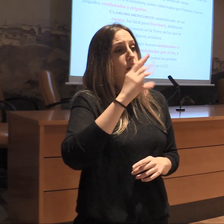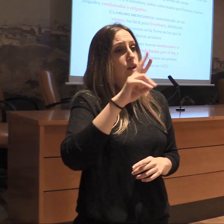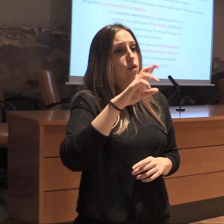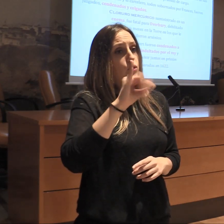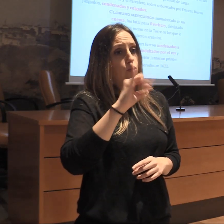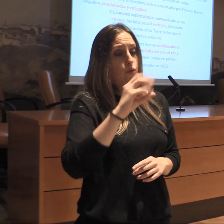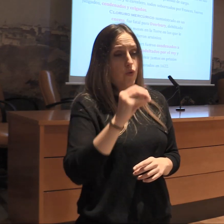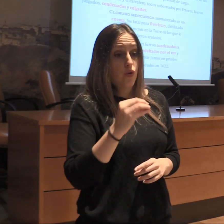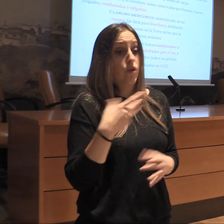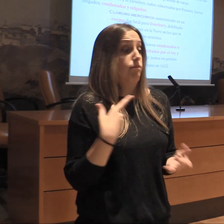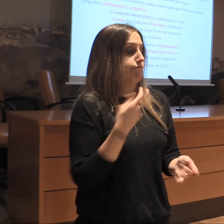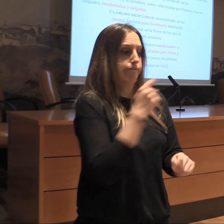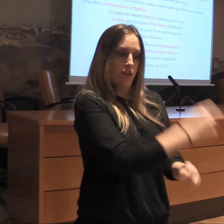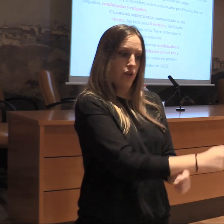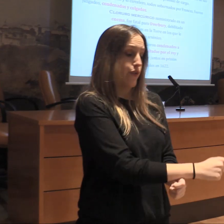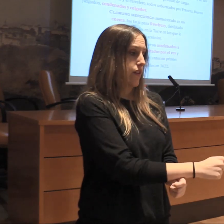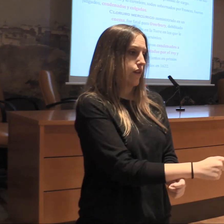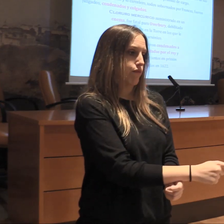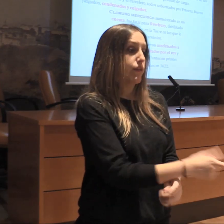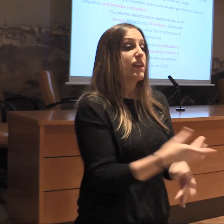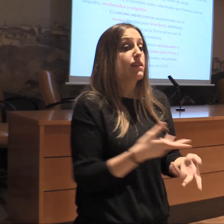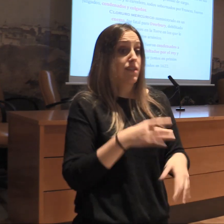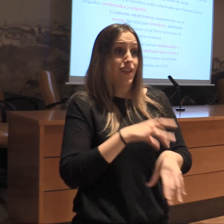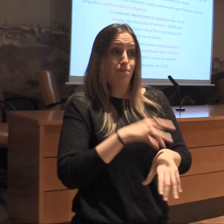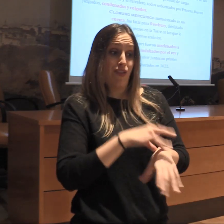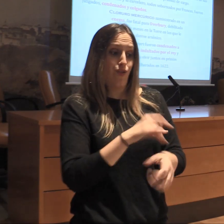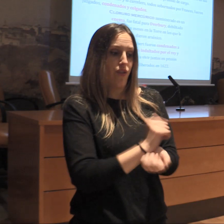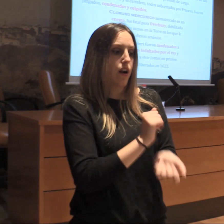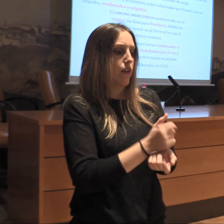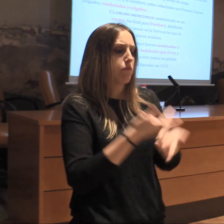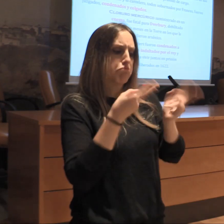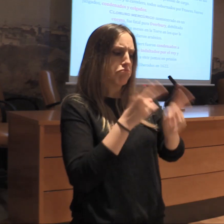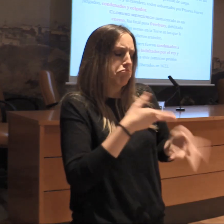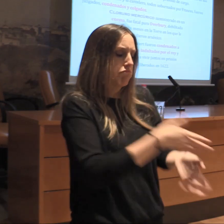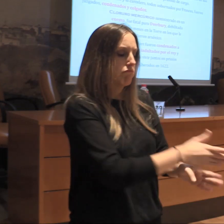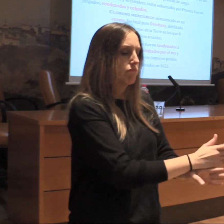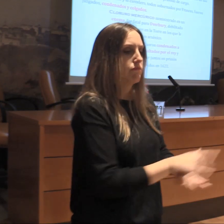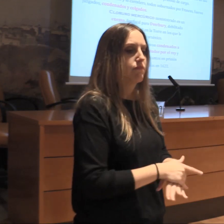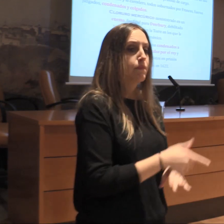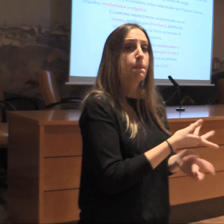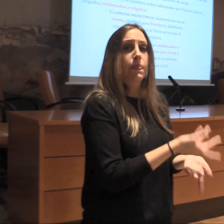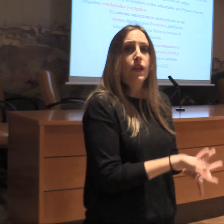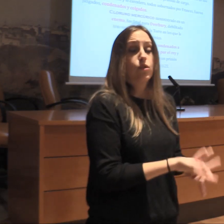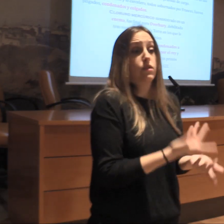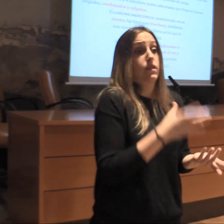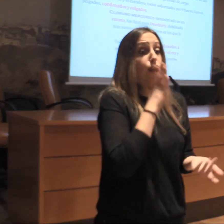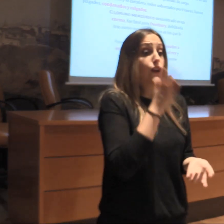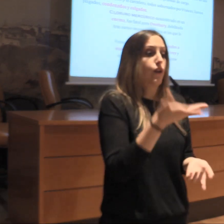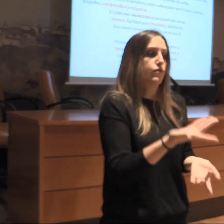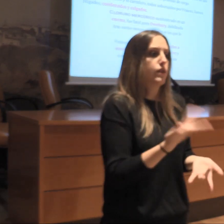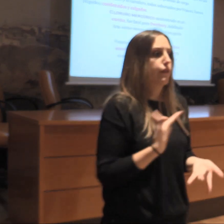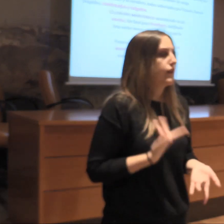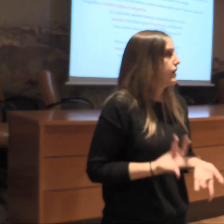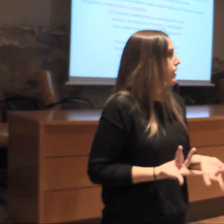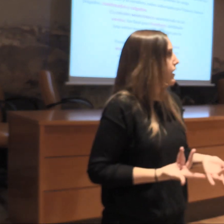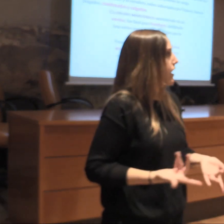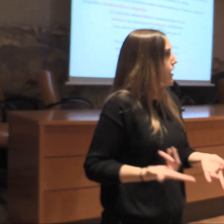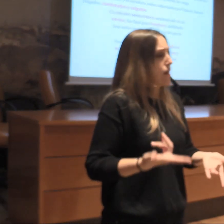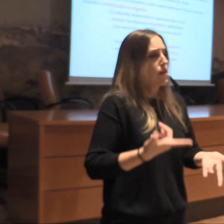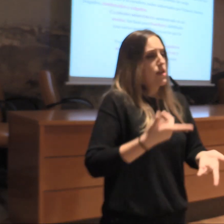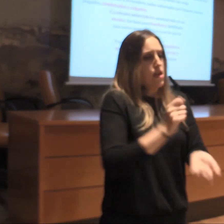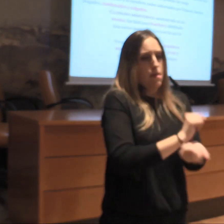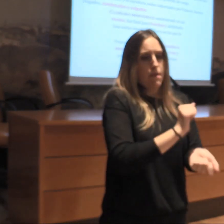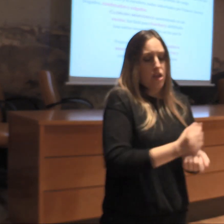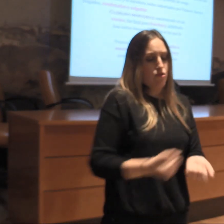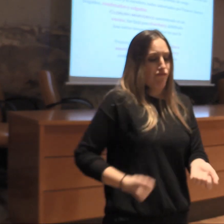médico de la prisión, en un enema, dada el problema de estreñimiento que los reclusos sufrían al